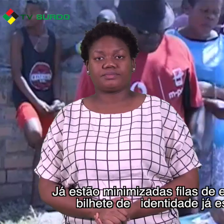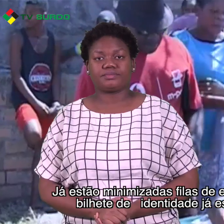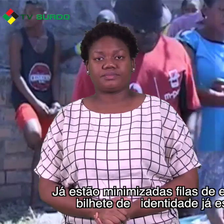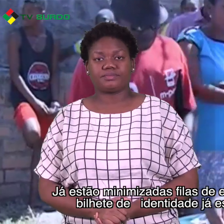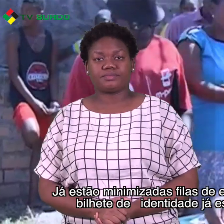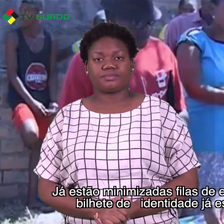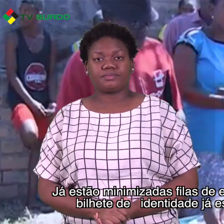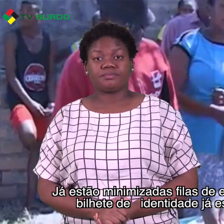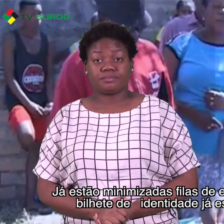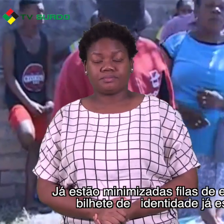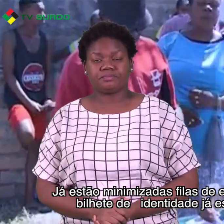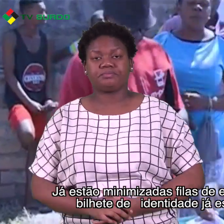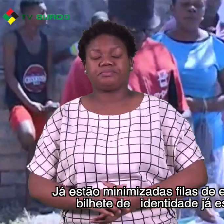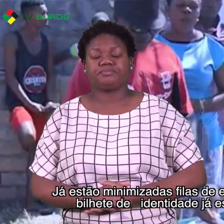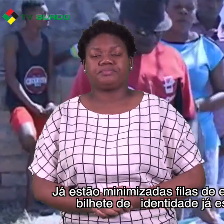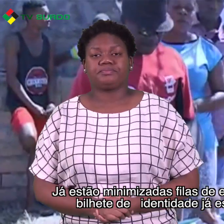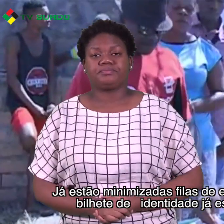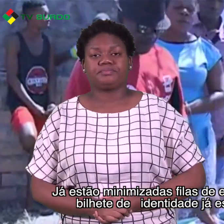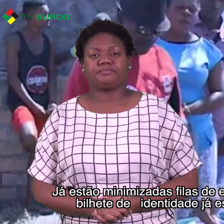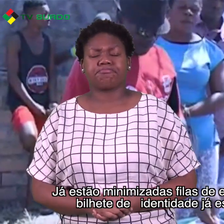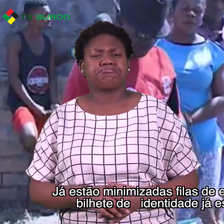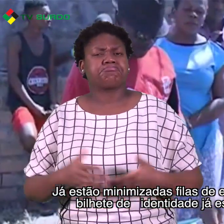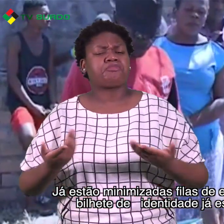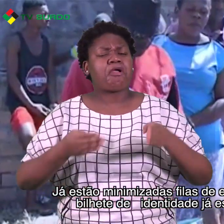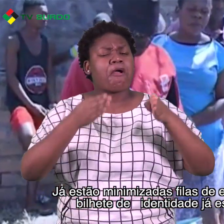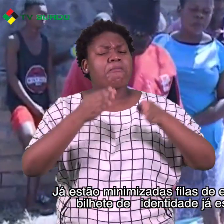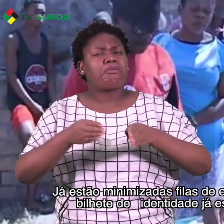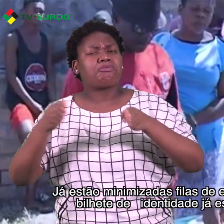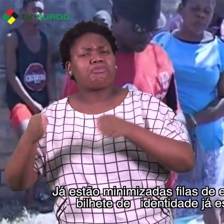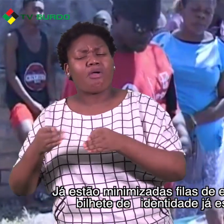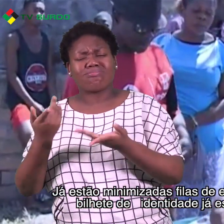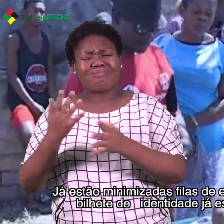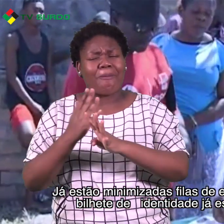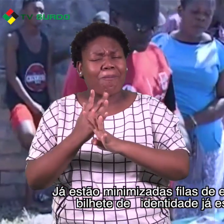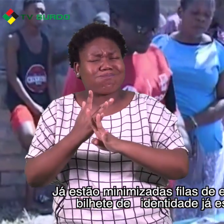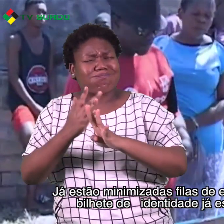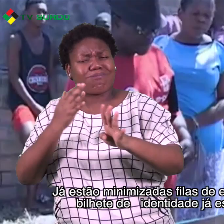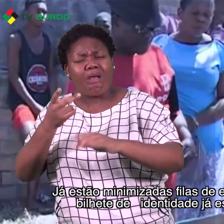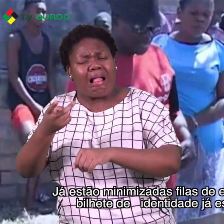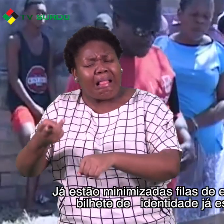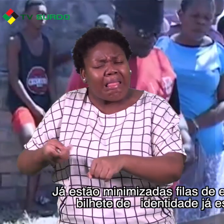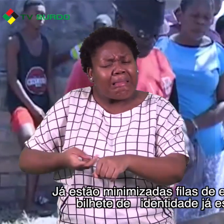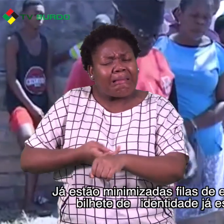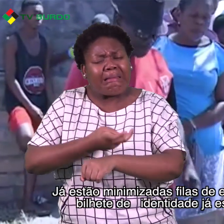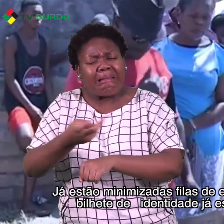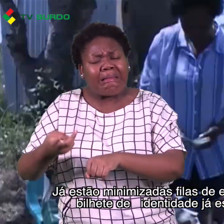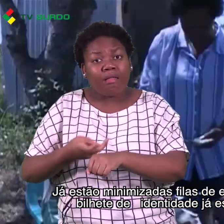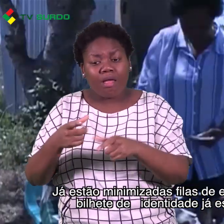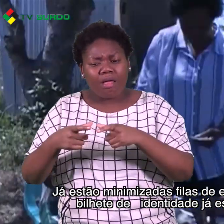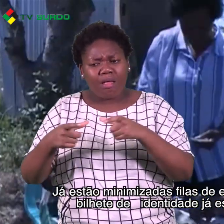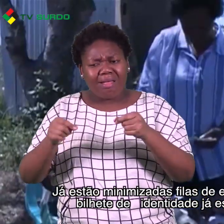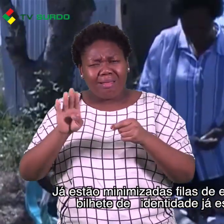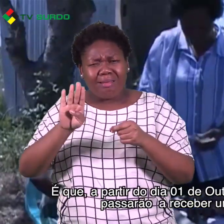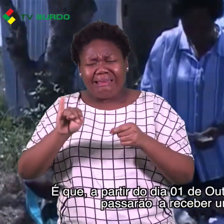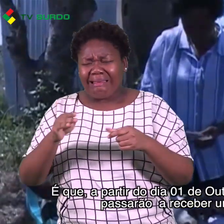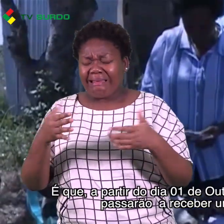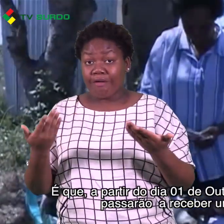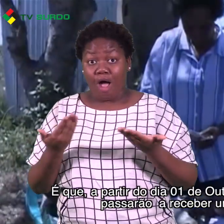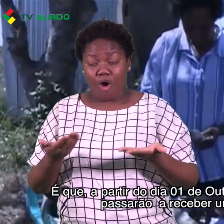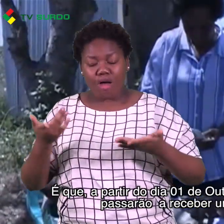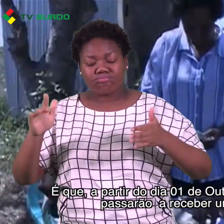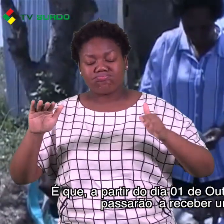Já estão minimizadas as filas de espera para consultar se o bilhete de identidade já está ou não disponível.